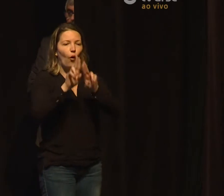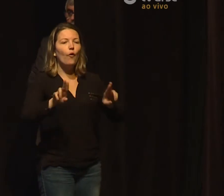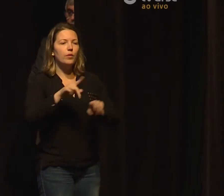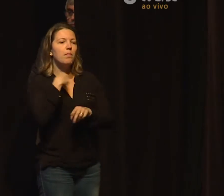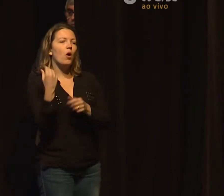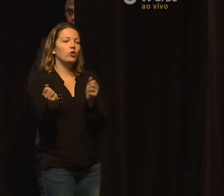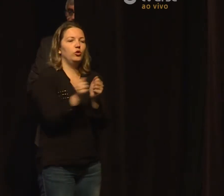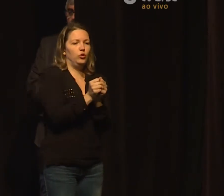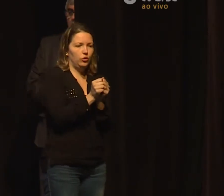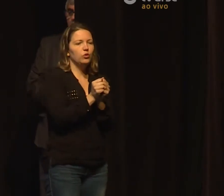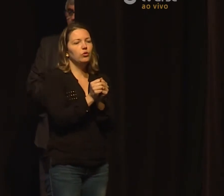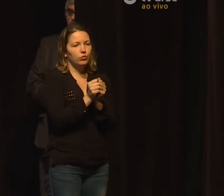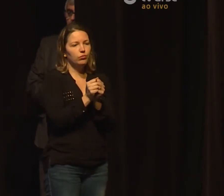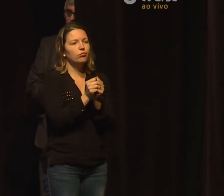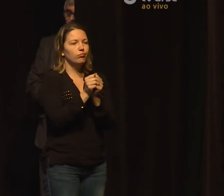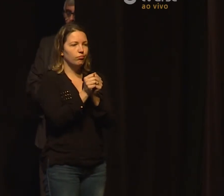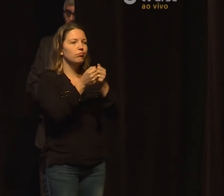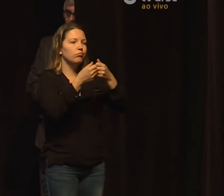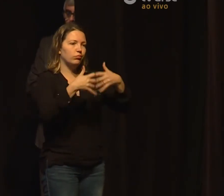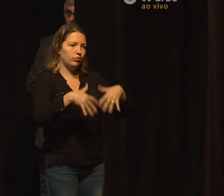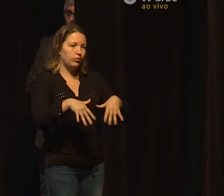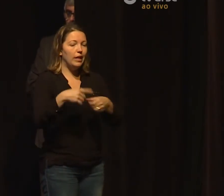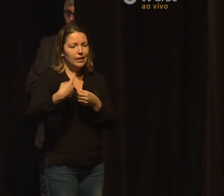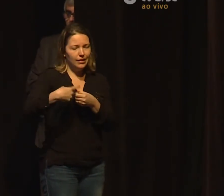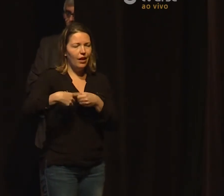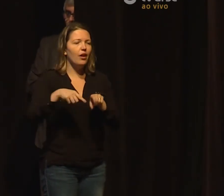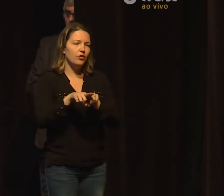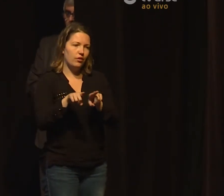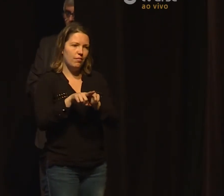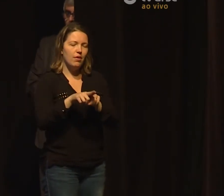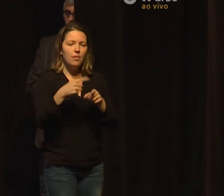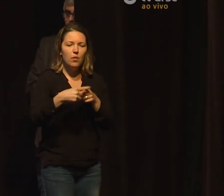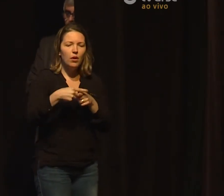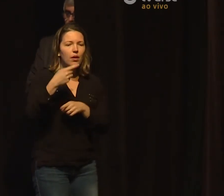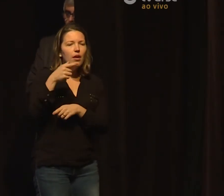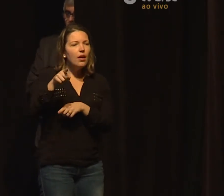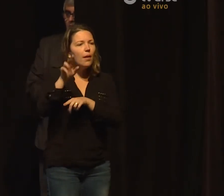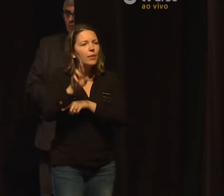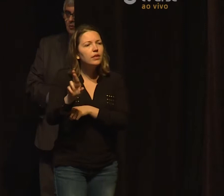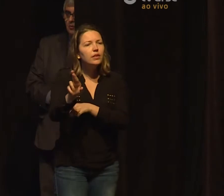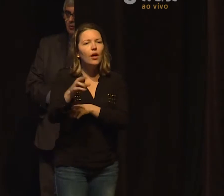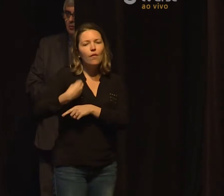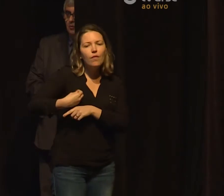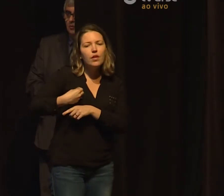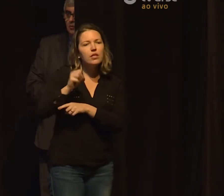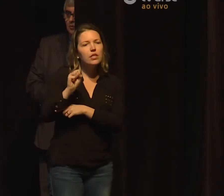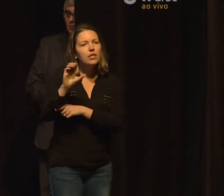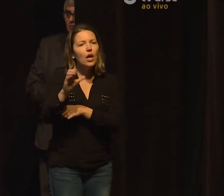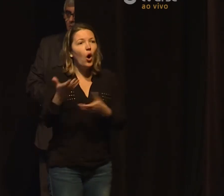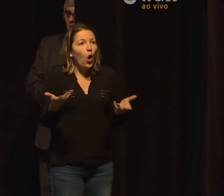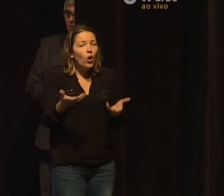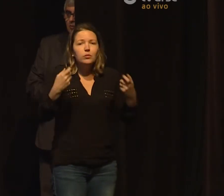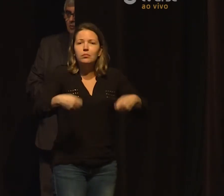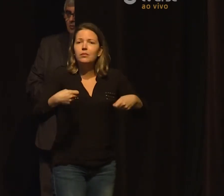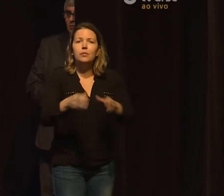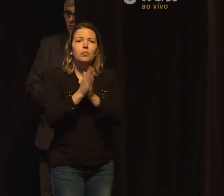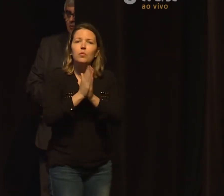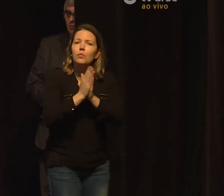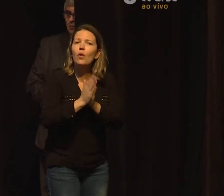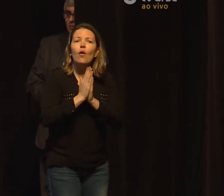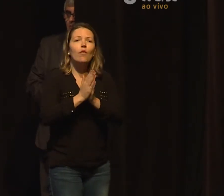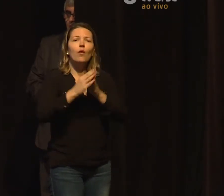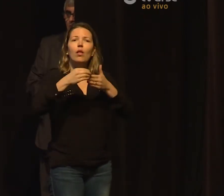da cidade, uma substância dinâmica da vida do Estado, que hoje implora por lideranças,